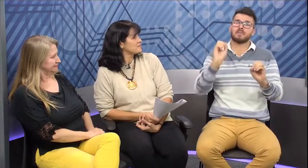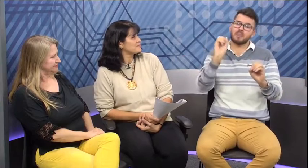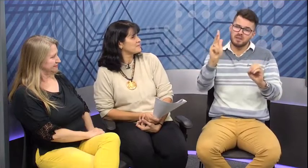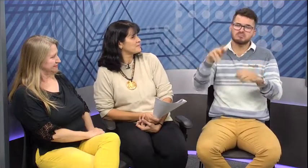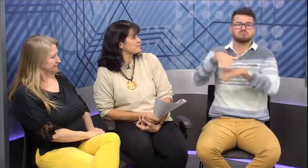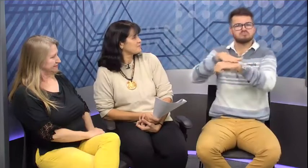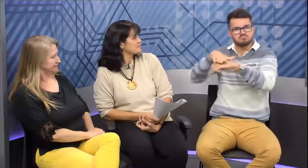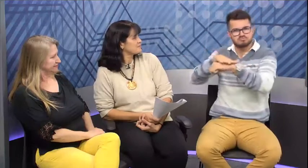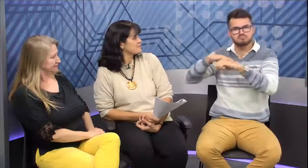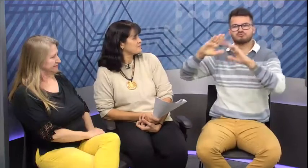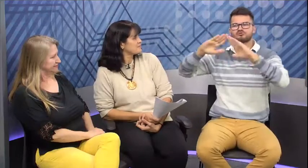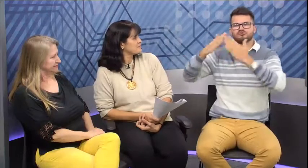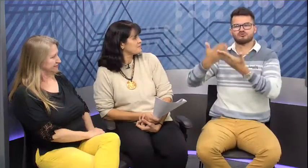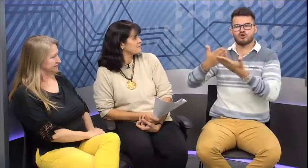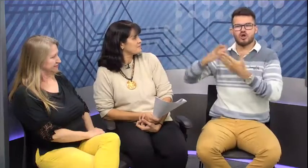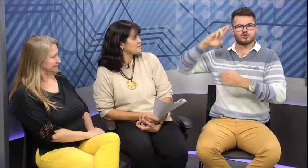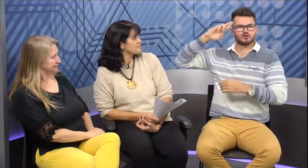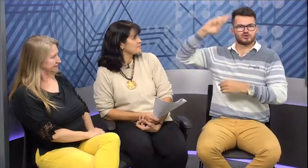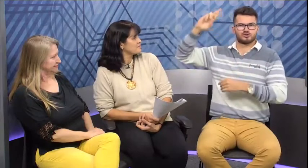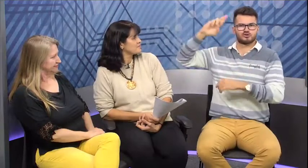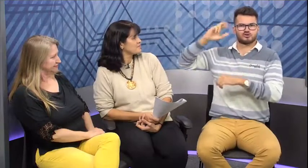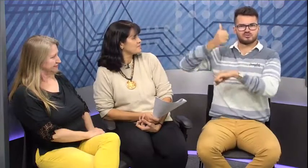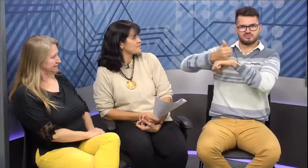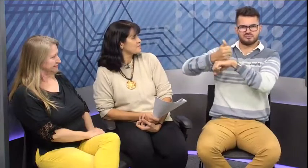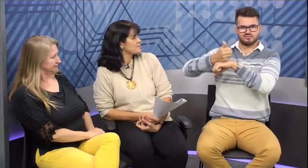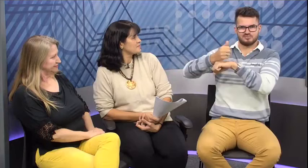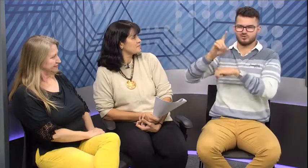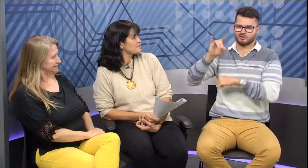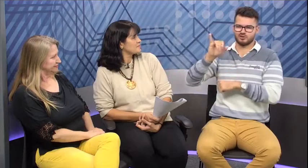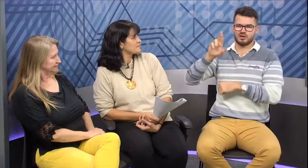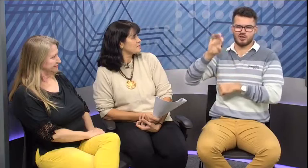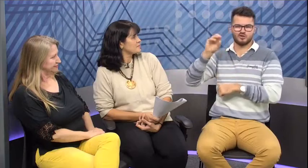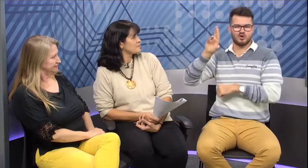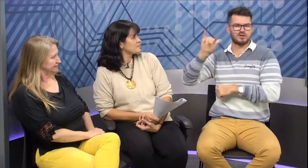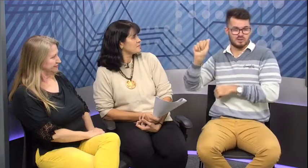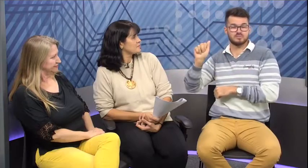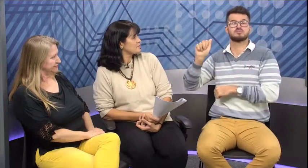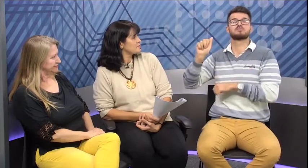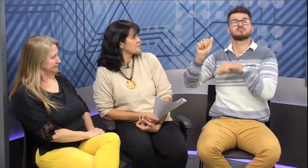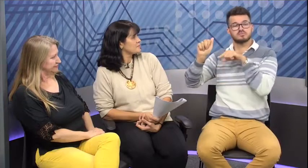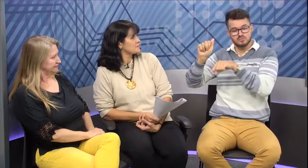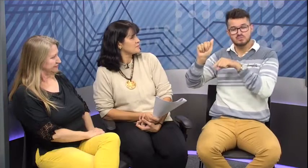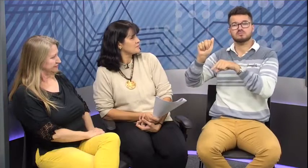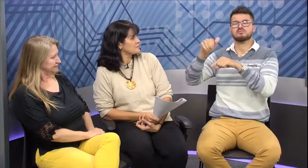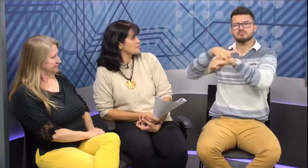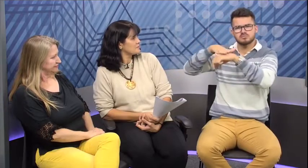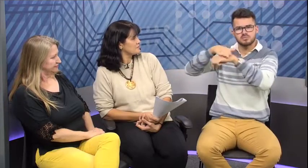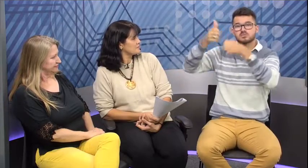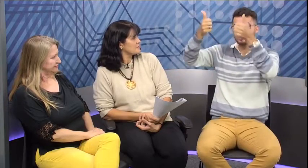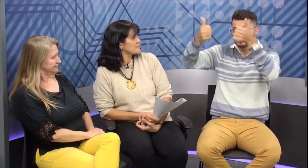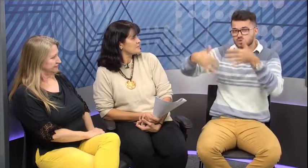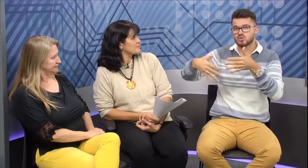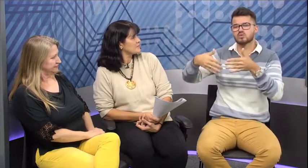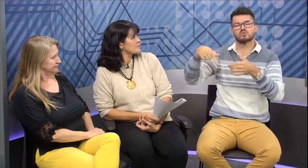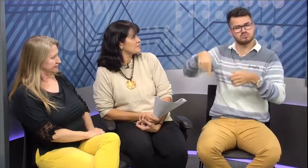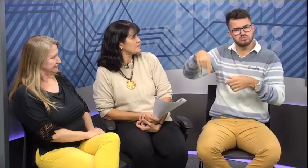é que o meu filho vai aprender Libras, né, como é que vai ser tudo isso? Então, eles foram conversar com a diretora do colégio, e foi